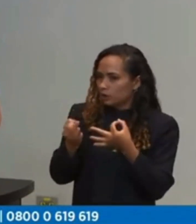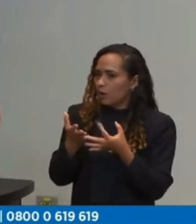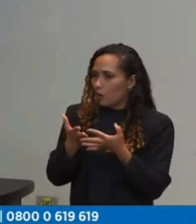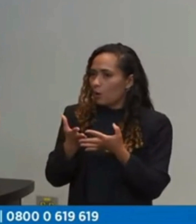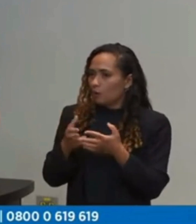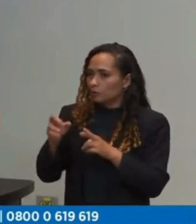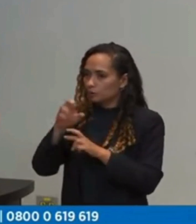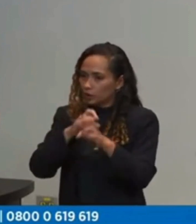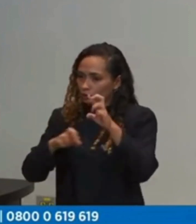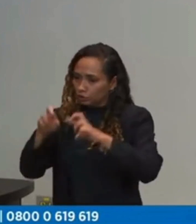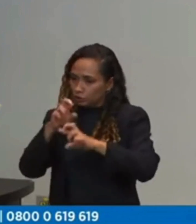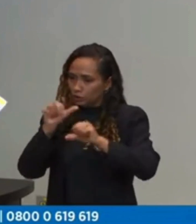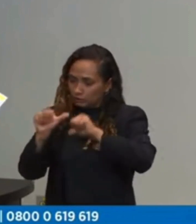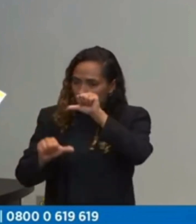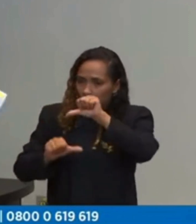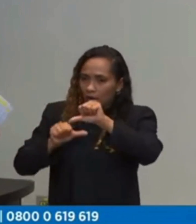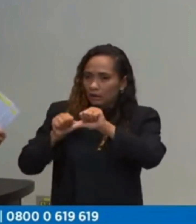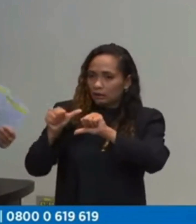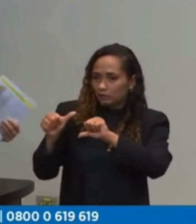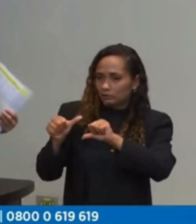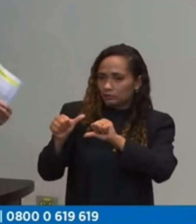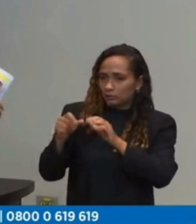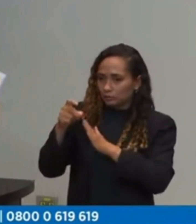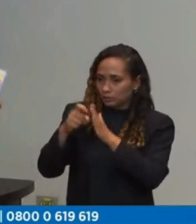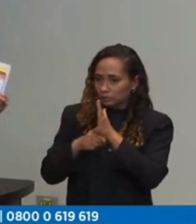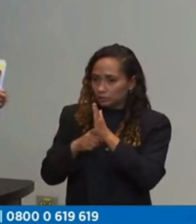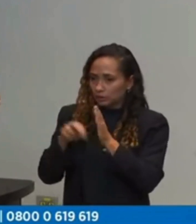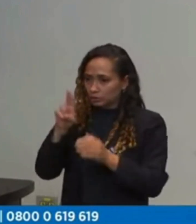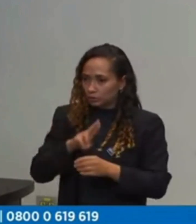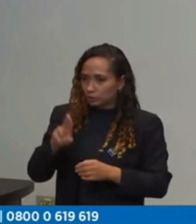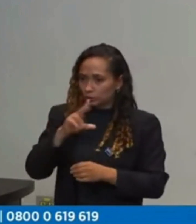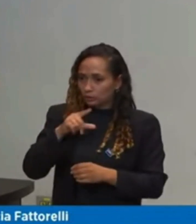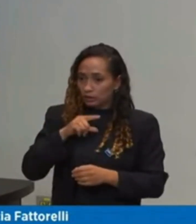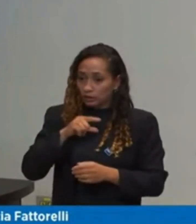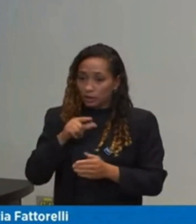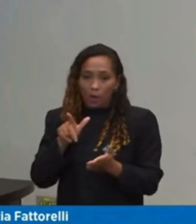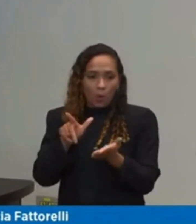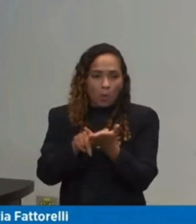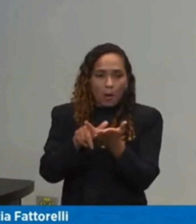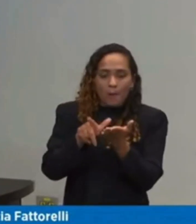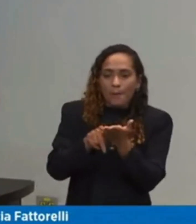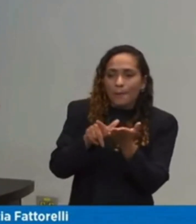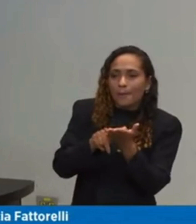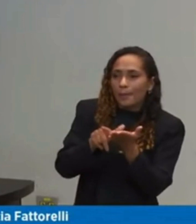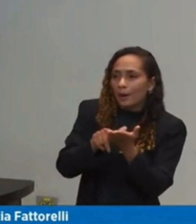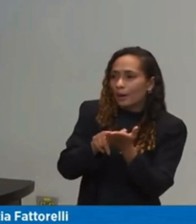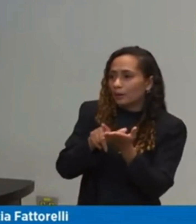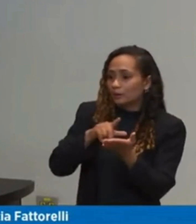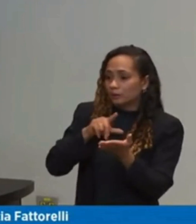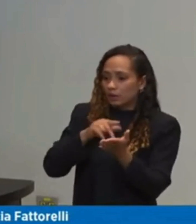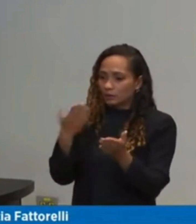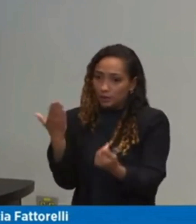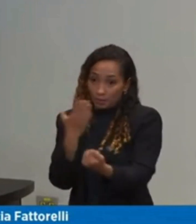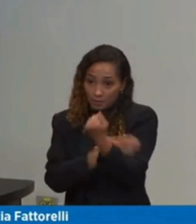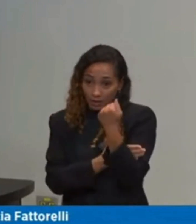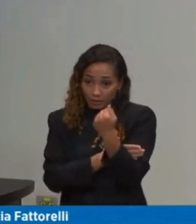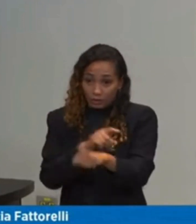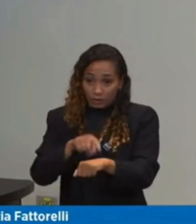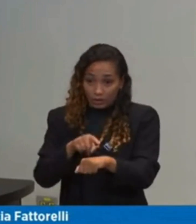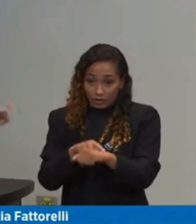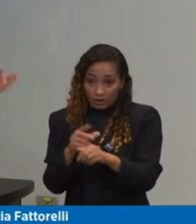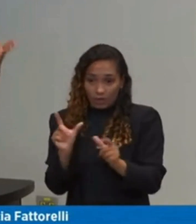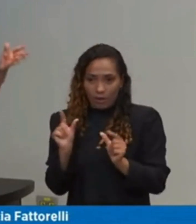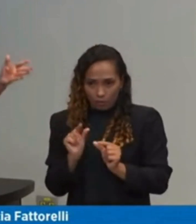essa reforma tributária do consumo estão nesse folheto que está disponível na nossa página, porque o tempo aqui é curto e eu